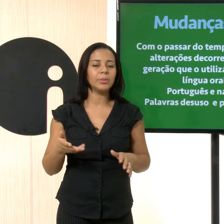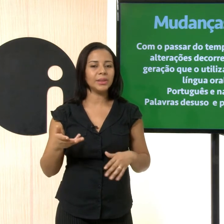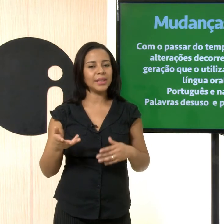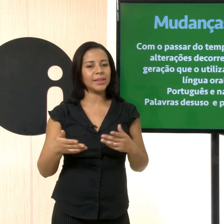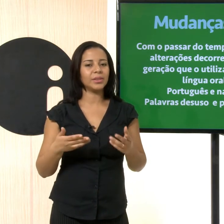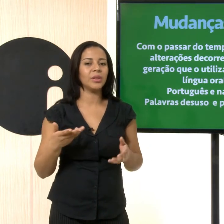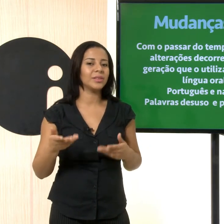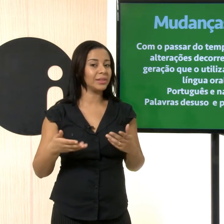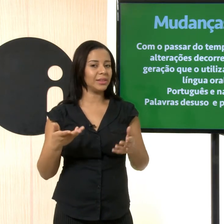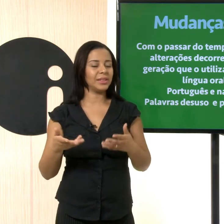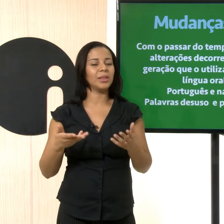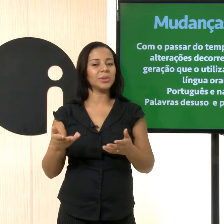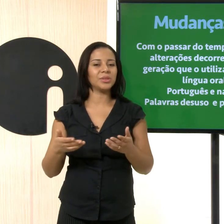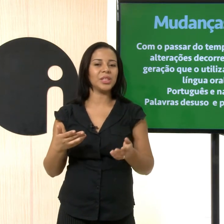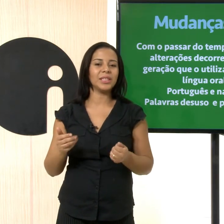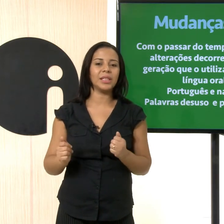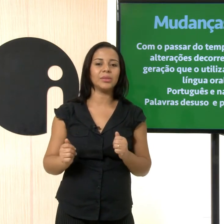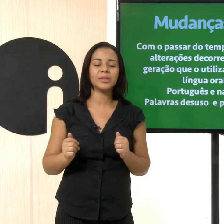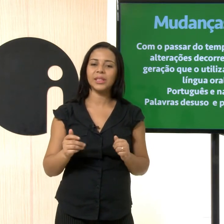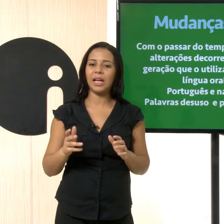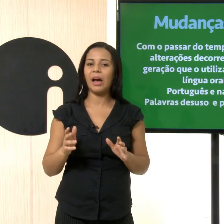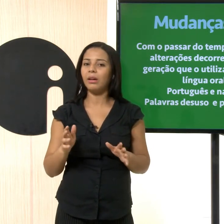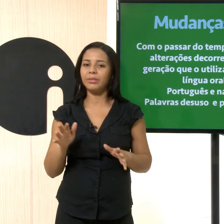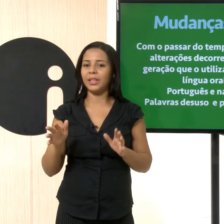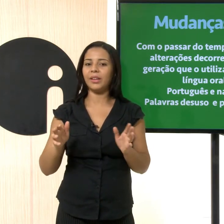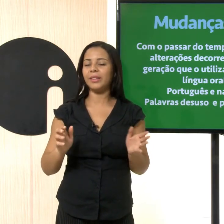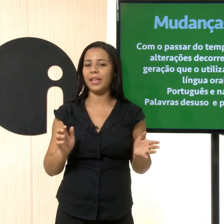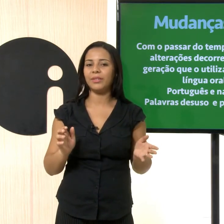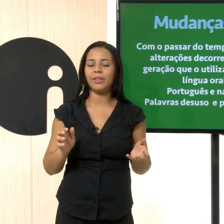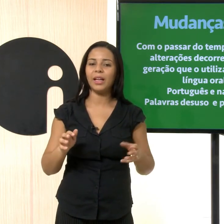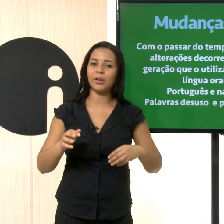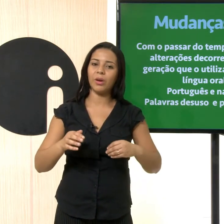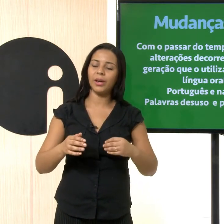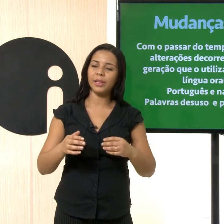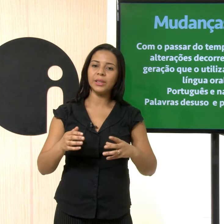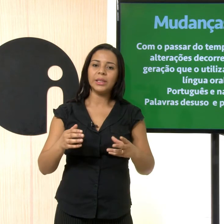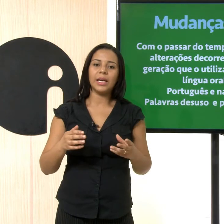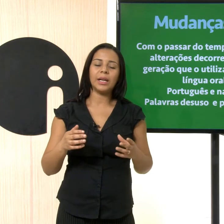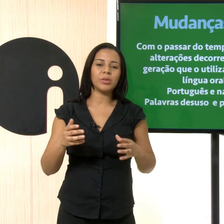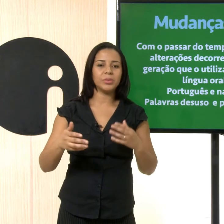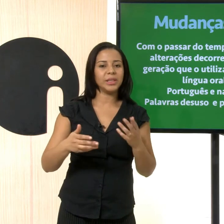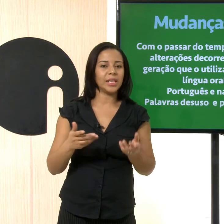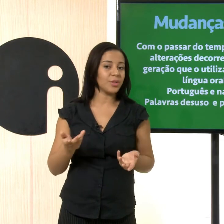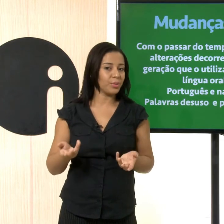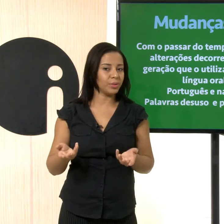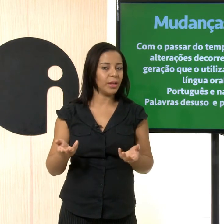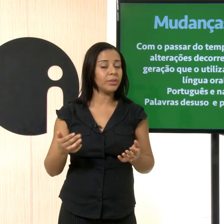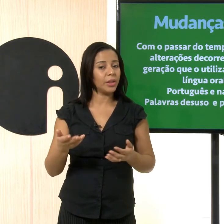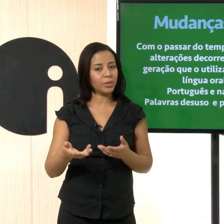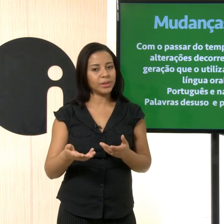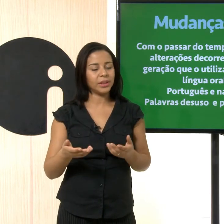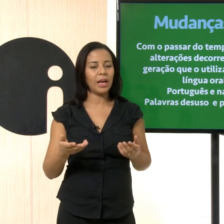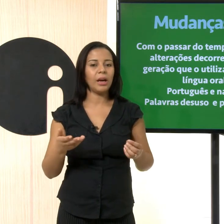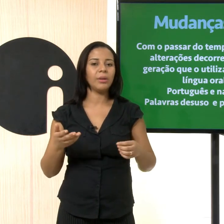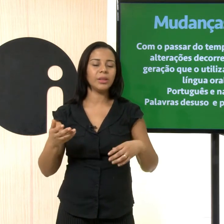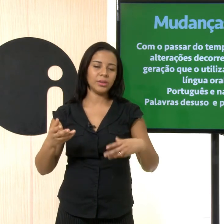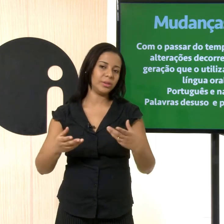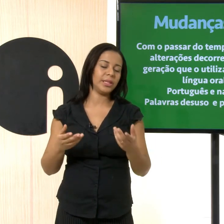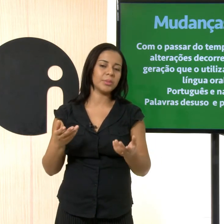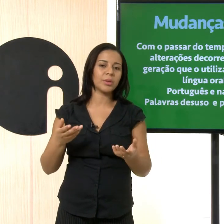muitas vezes nós estamos utilizando um sinal, vem alguém e fala, agora a comunidade surda alterou o sinal e nós temos que